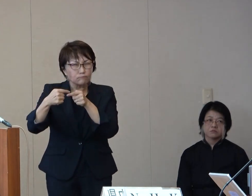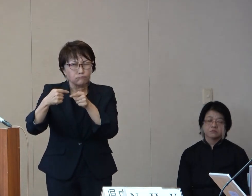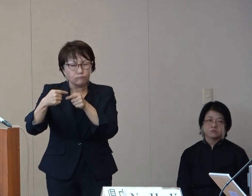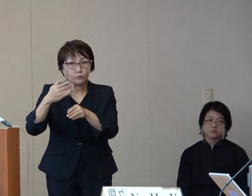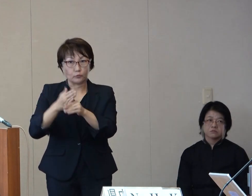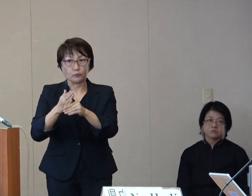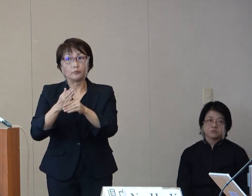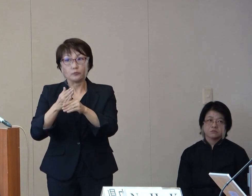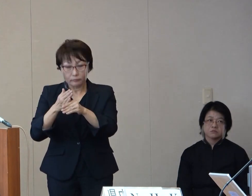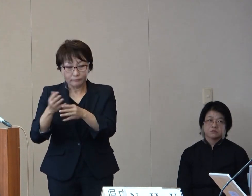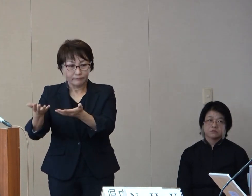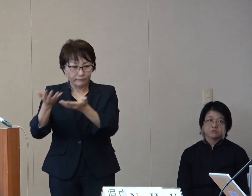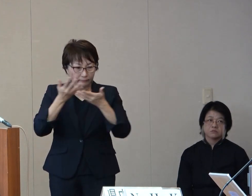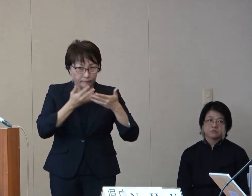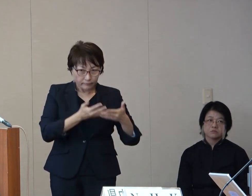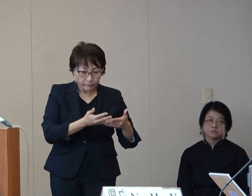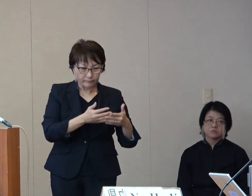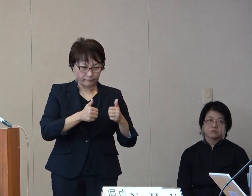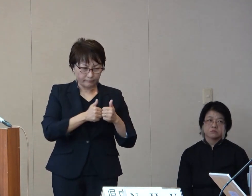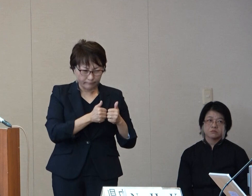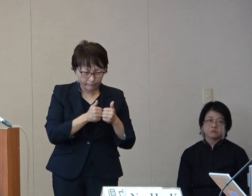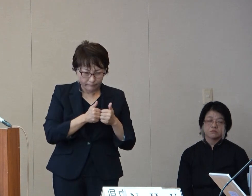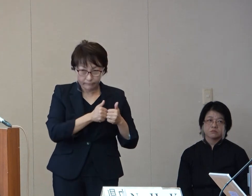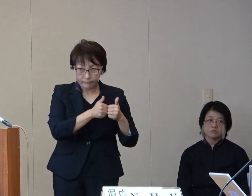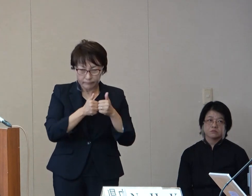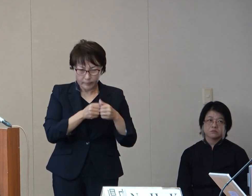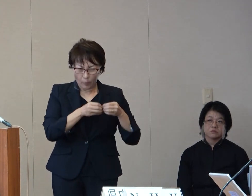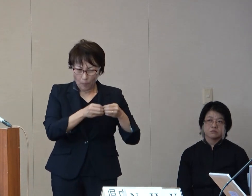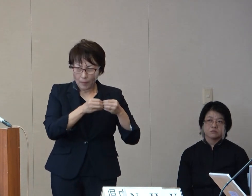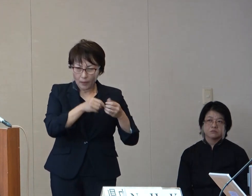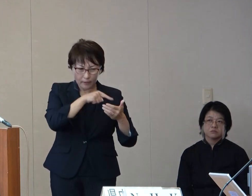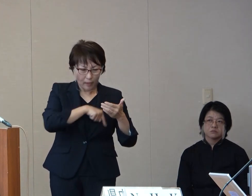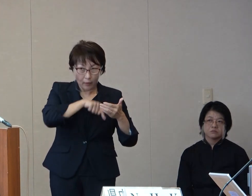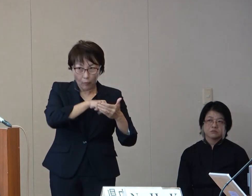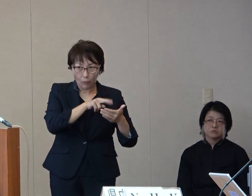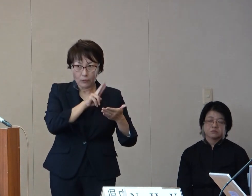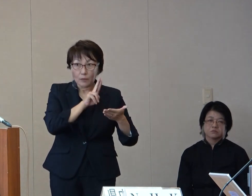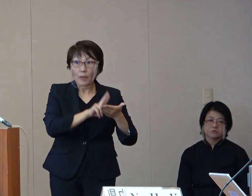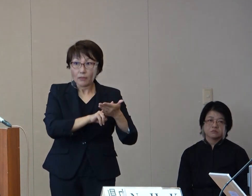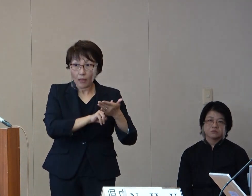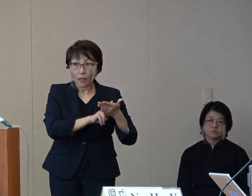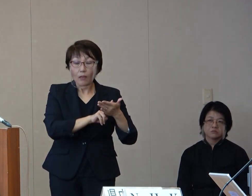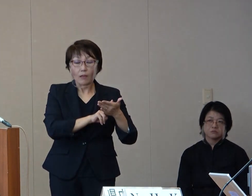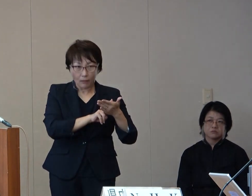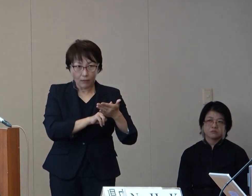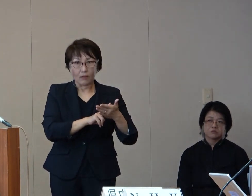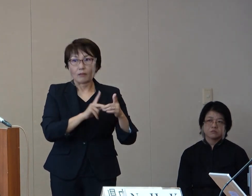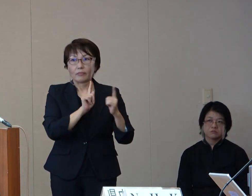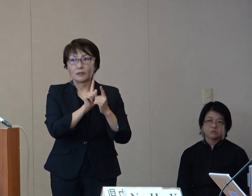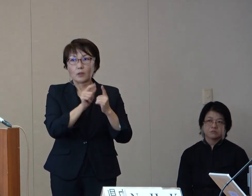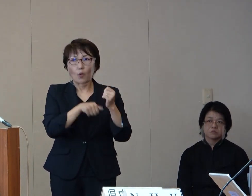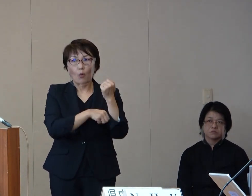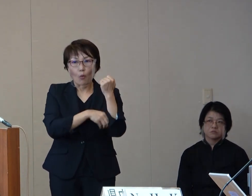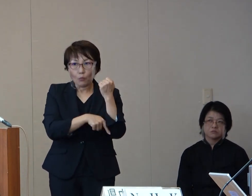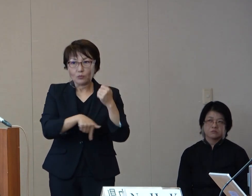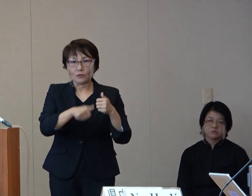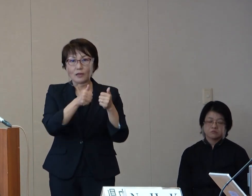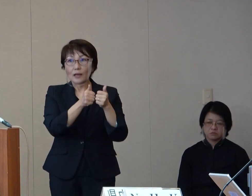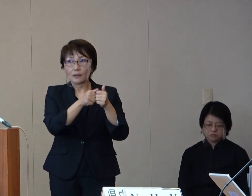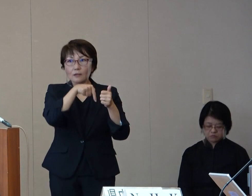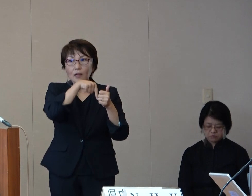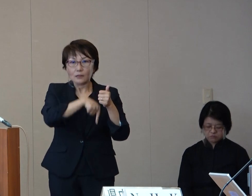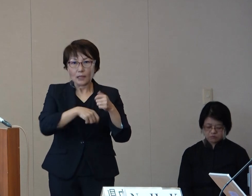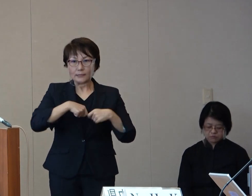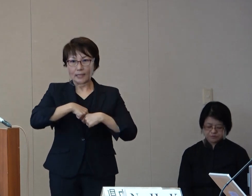議員を伺ってそりゃあ詳細を決めで鉄分ペンで正式に穴用したいと